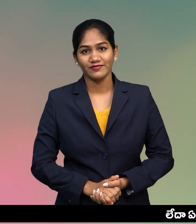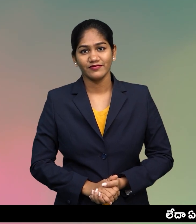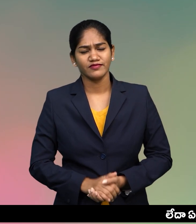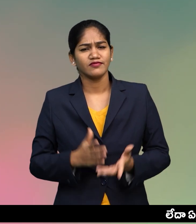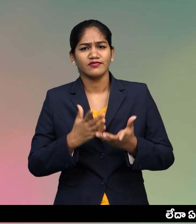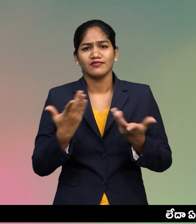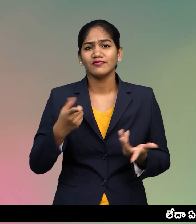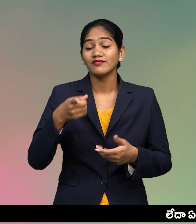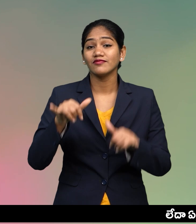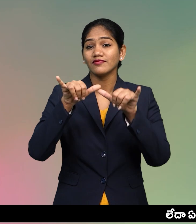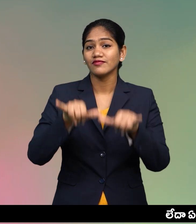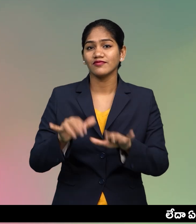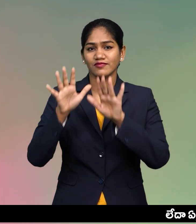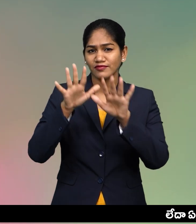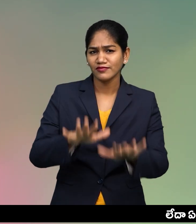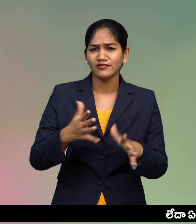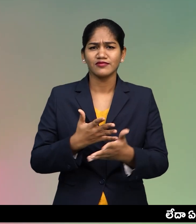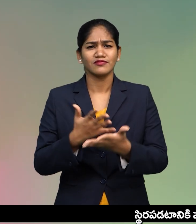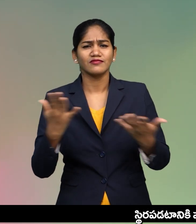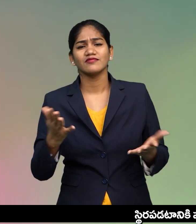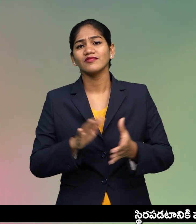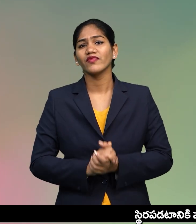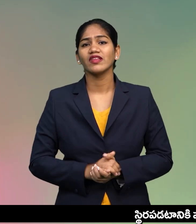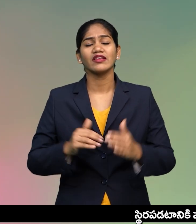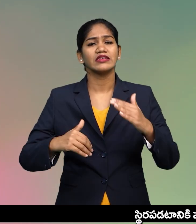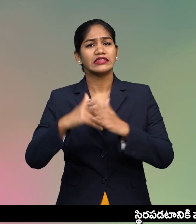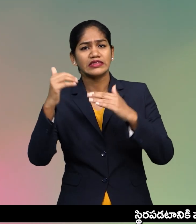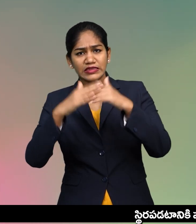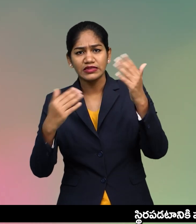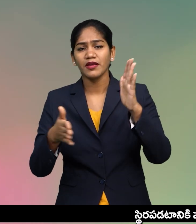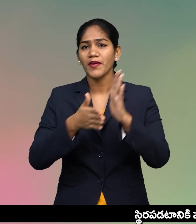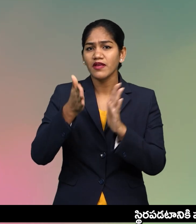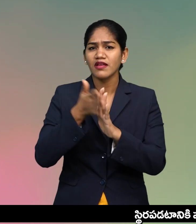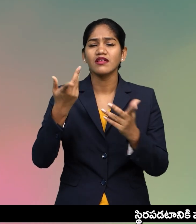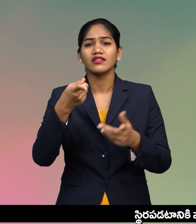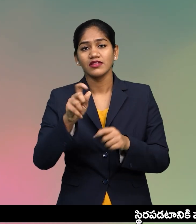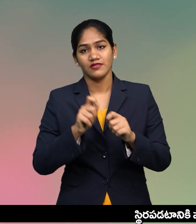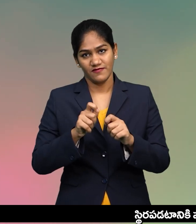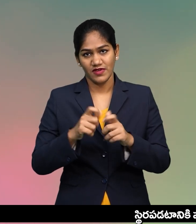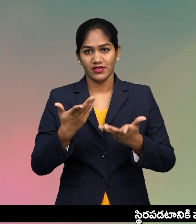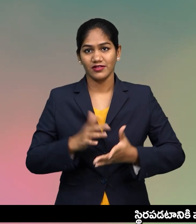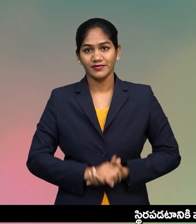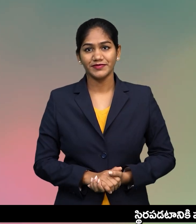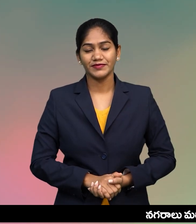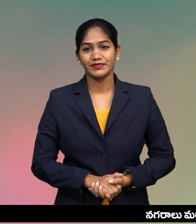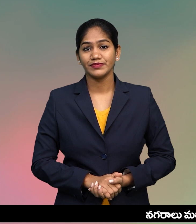లేదా ఏదైనా నిర్మాణాత్మక పనిలో స్థిరపడటానికి పట్టణ ప్రాంతాలకు వలసపోతారు.